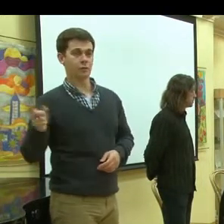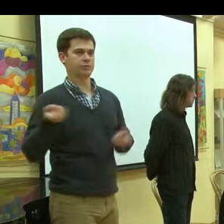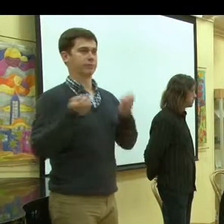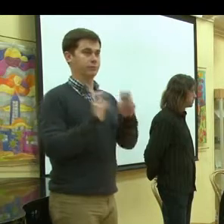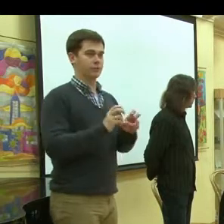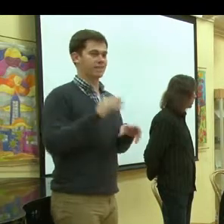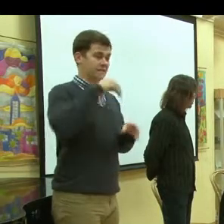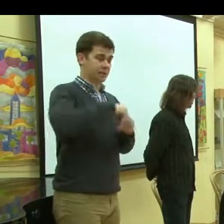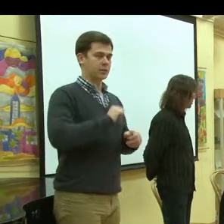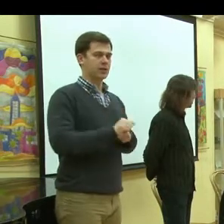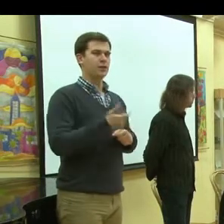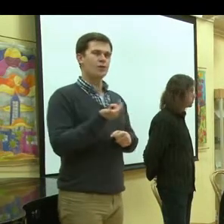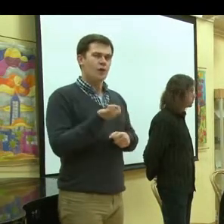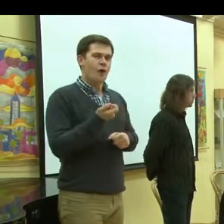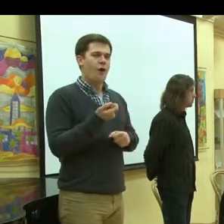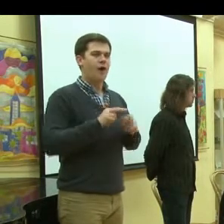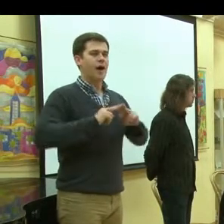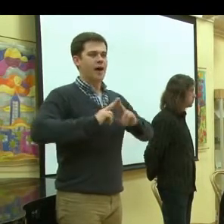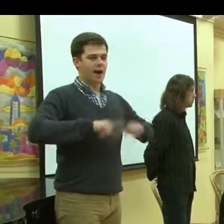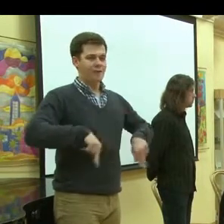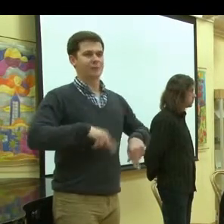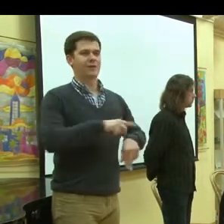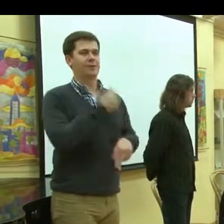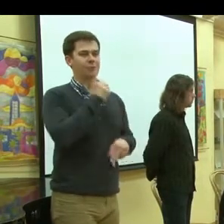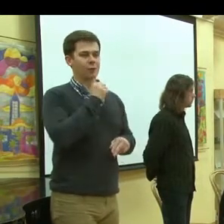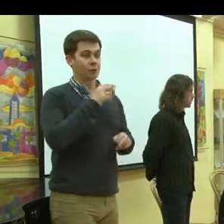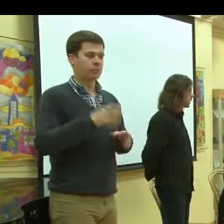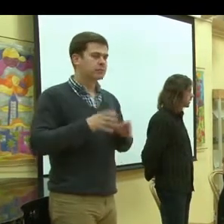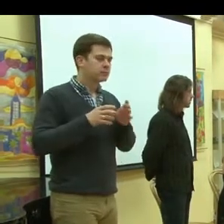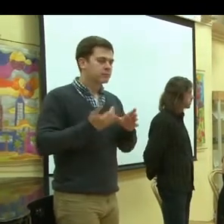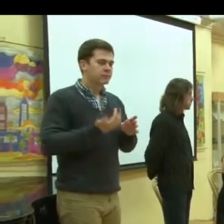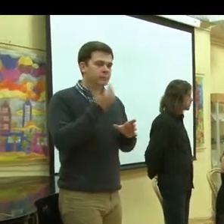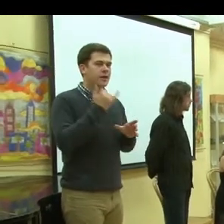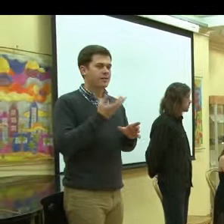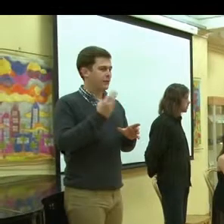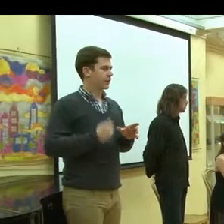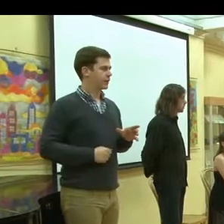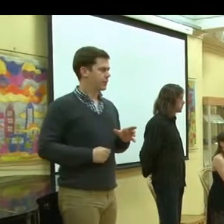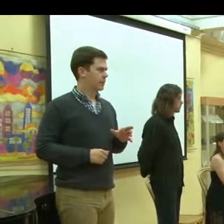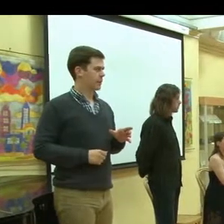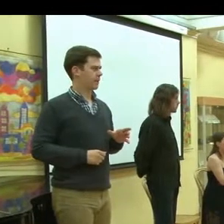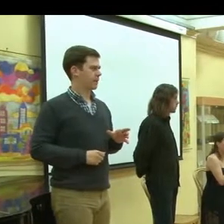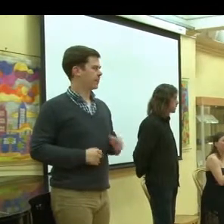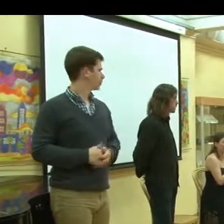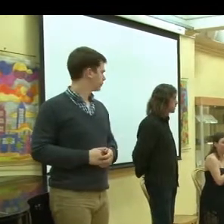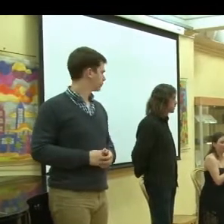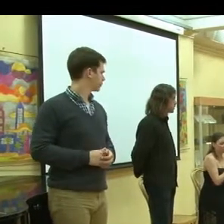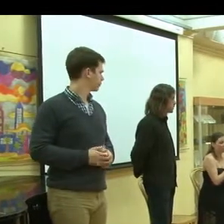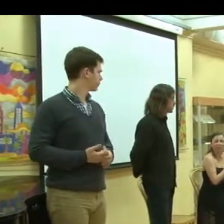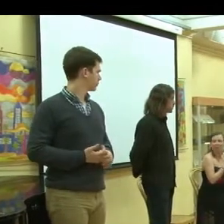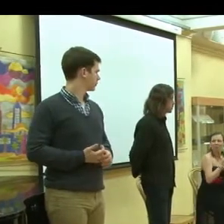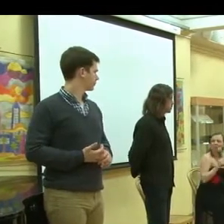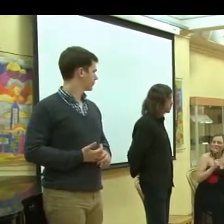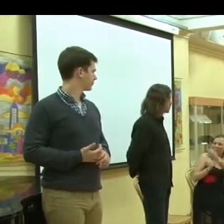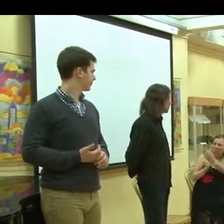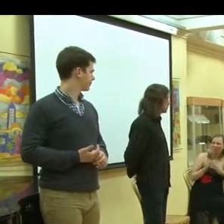I w środku jest troszeczkę właśnie tych ziółek yerby mate, więc można sobie powąchać jak to jest. To w Polsce już? Tak.